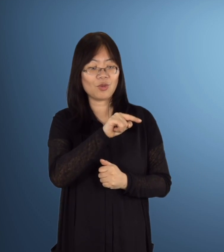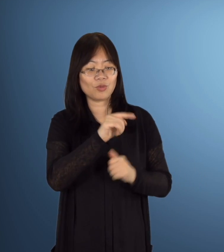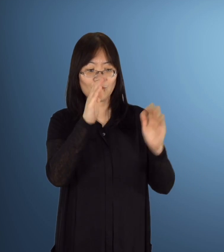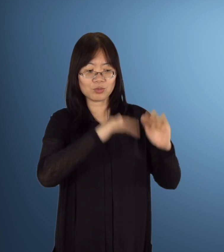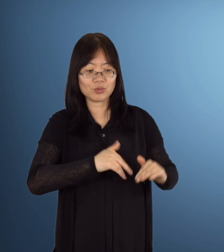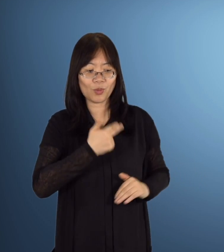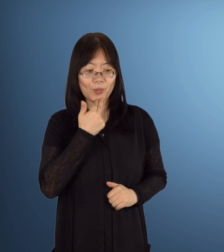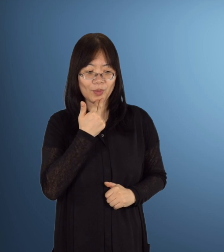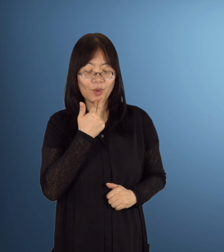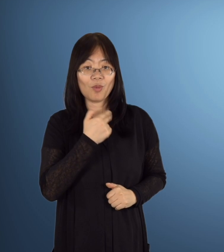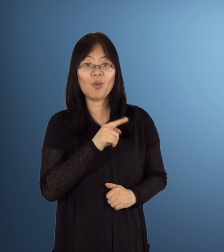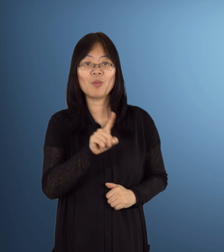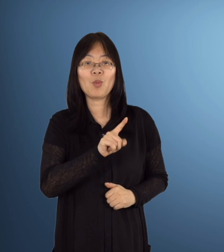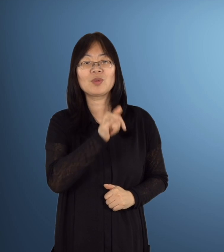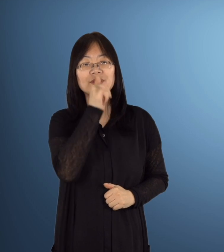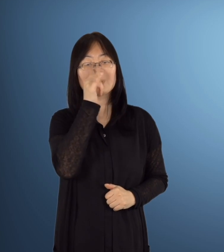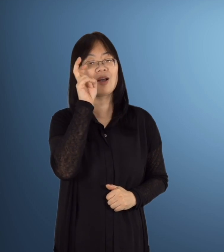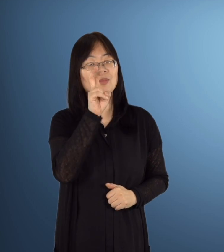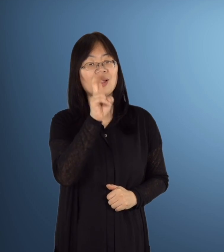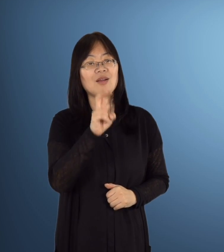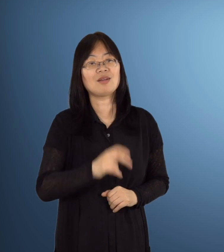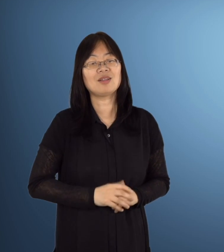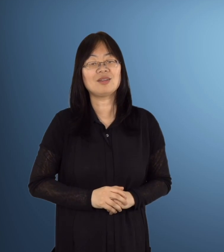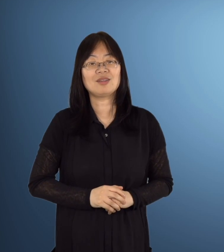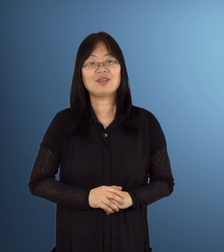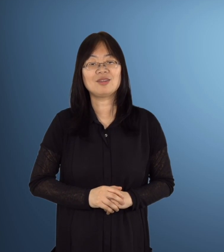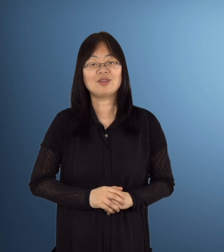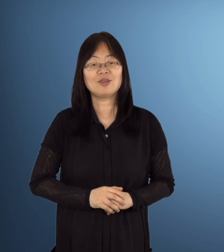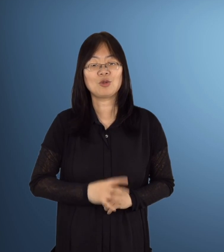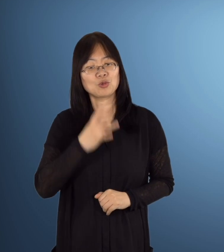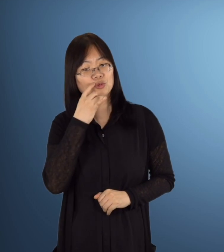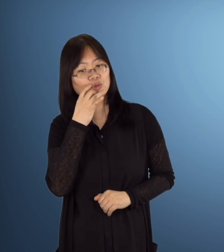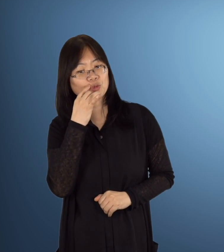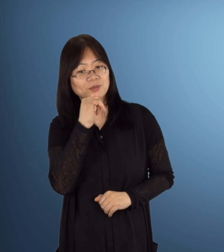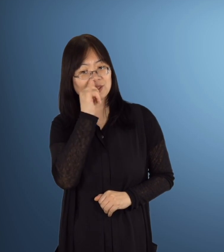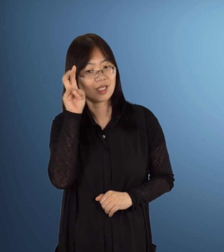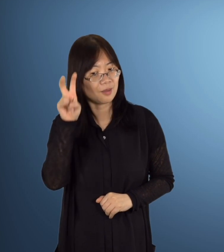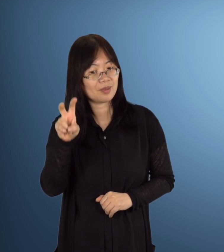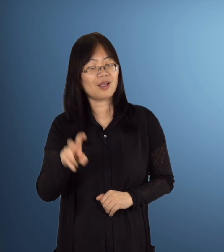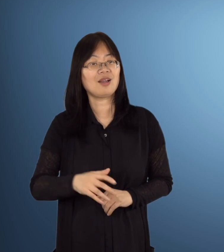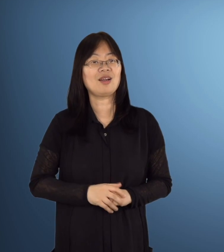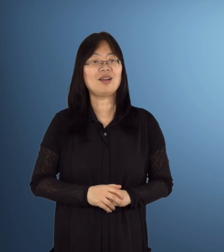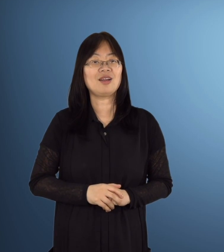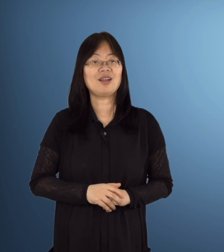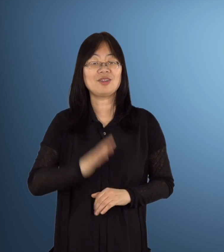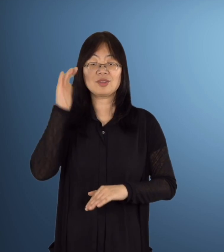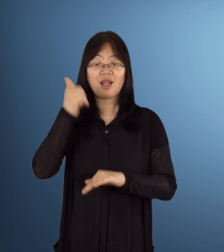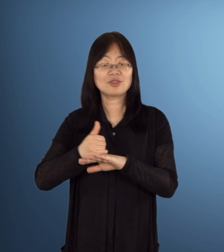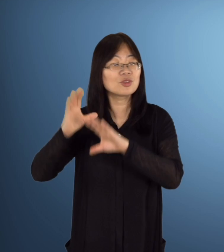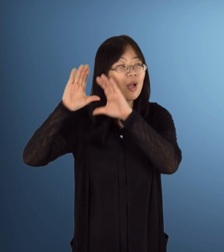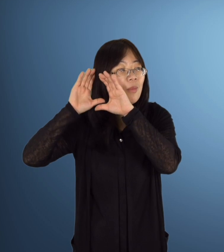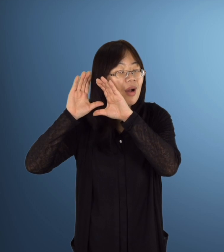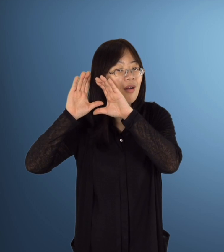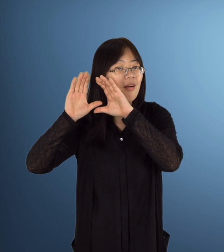무너져? 뭐가 있지? 궁금해지는 거예요. 나중에